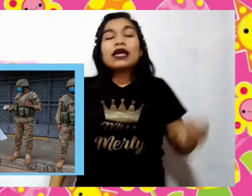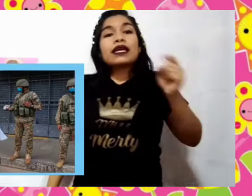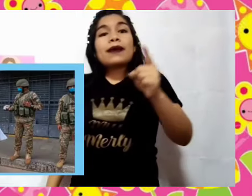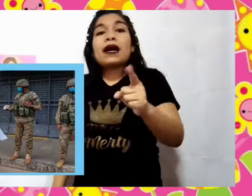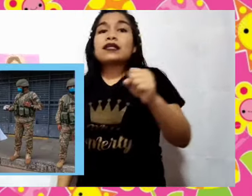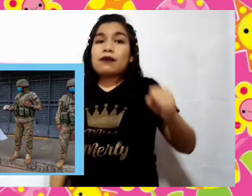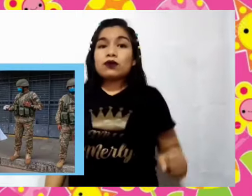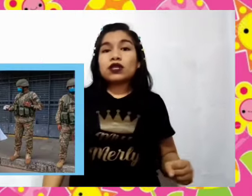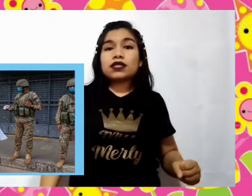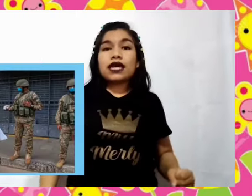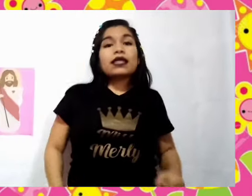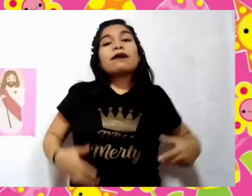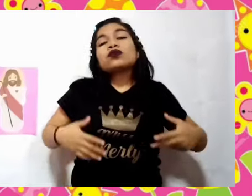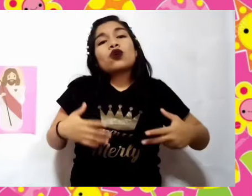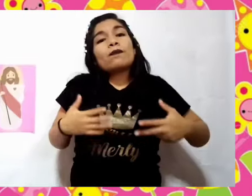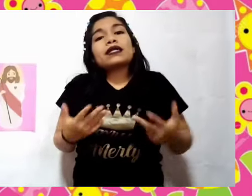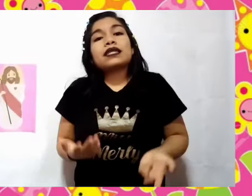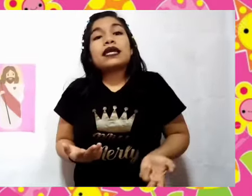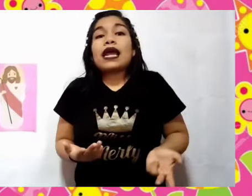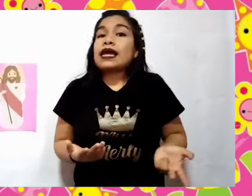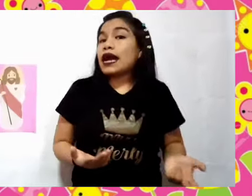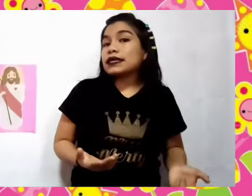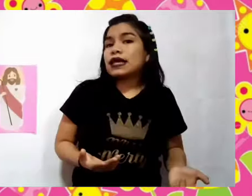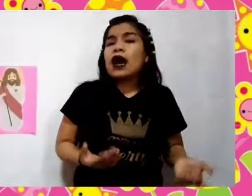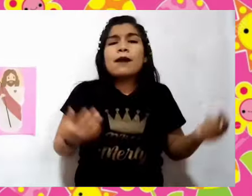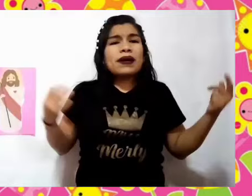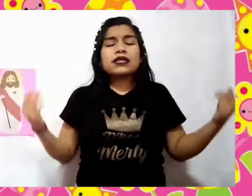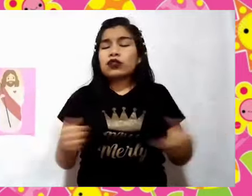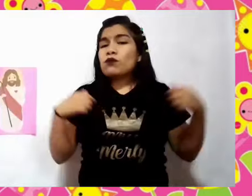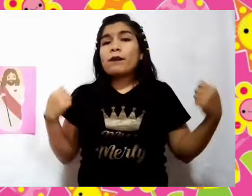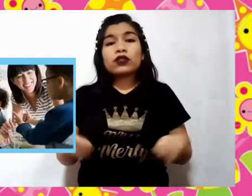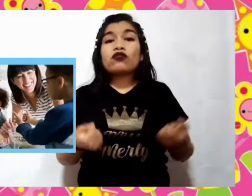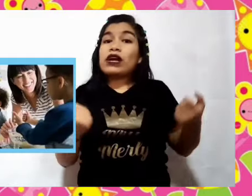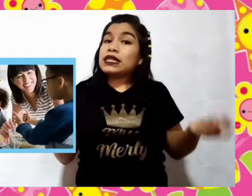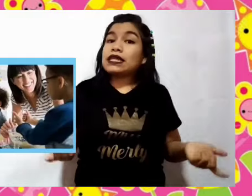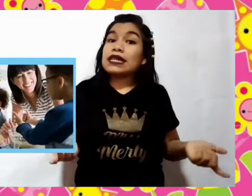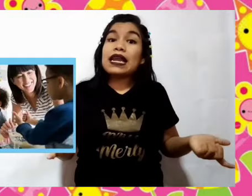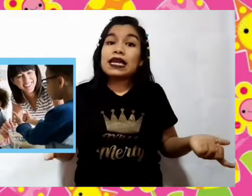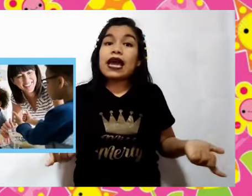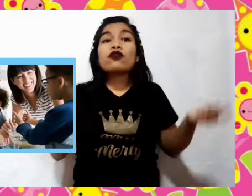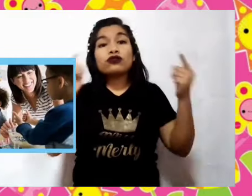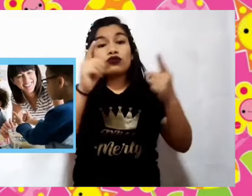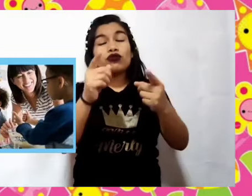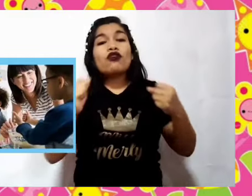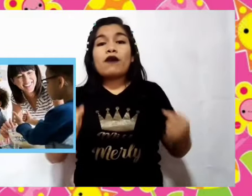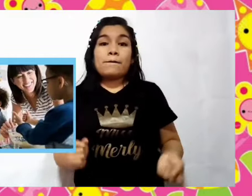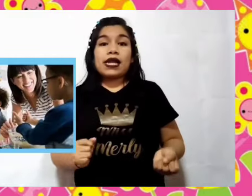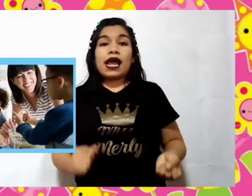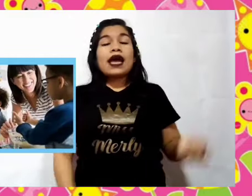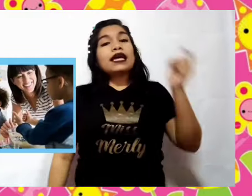cuidándose. ¿Qué más debemos hacer? Debemos compartir en casa, pasando momentos felices de alegría con tu